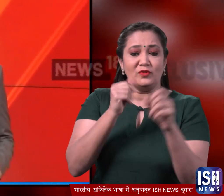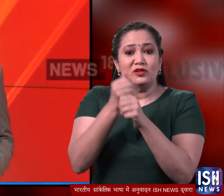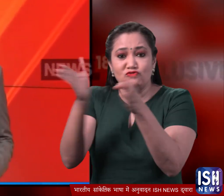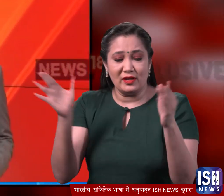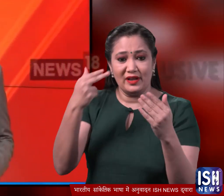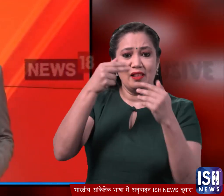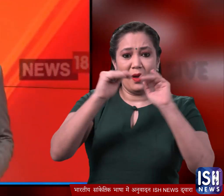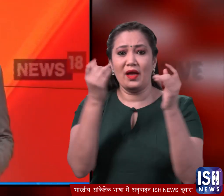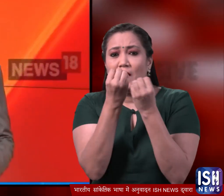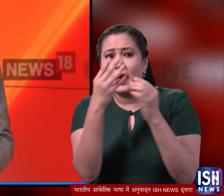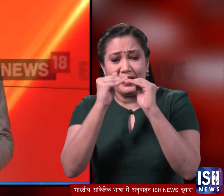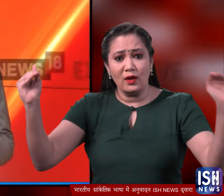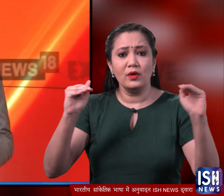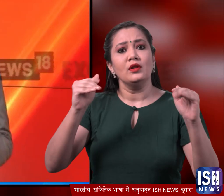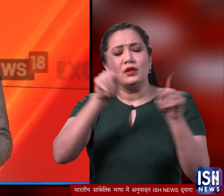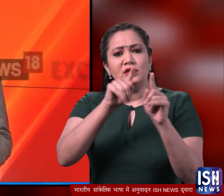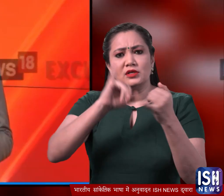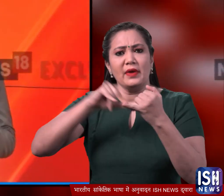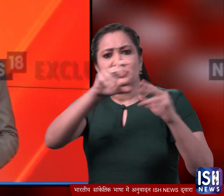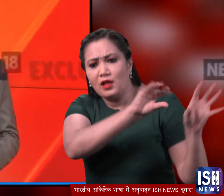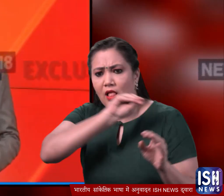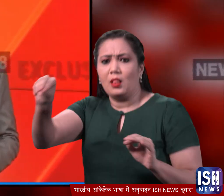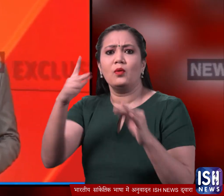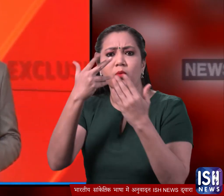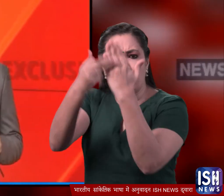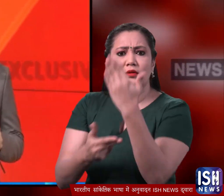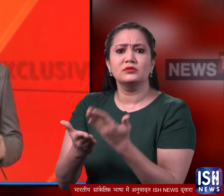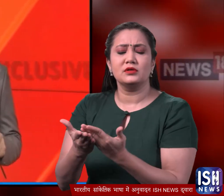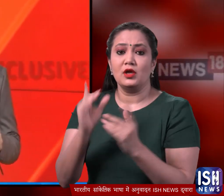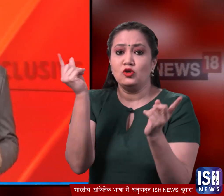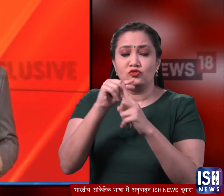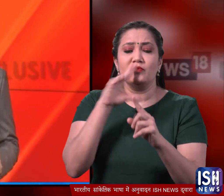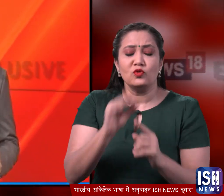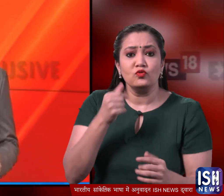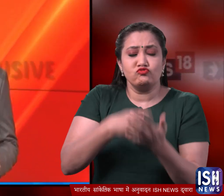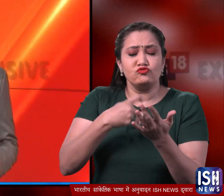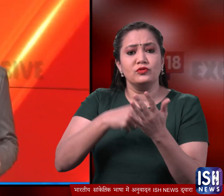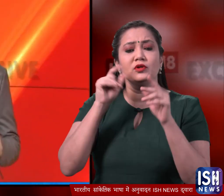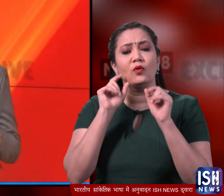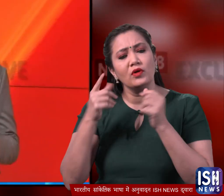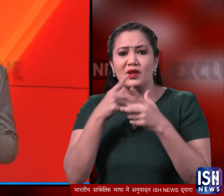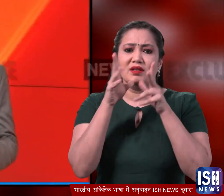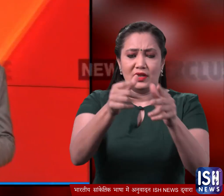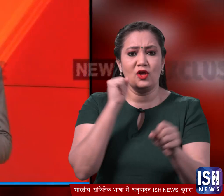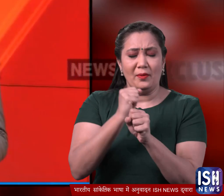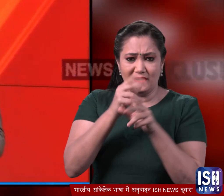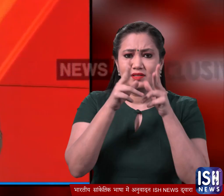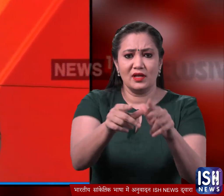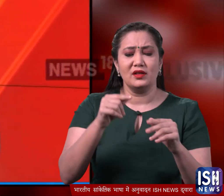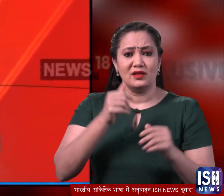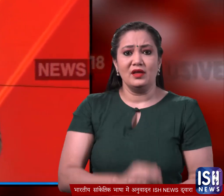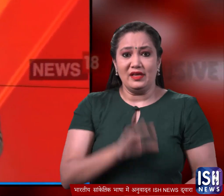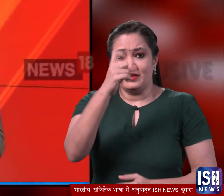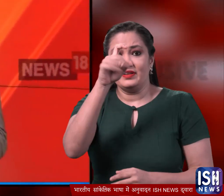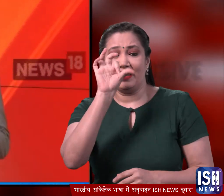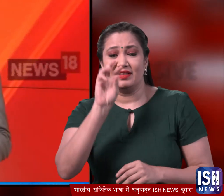जनरल कैटेगरी के बराबर नंबर मिले थे, उनको भी आरक्षित सीटों में जोड़ दिया गया। जबकि यूपी के बेसिक शिक्षा विभाग का दावा है कि 69,000 पदों पर जो